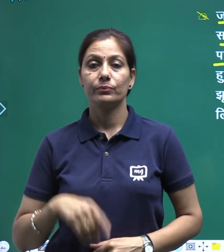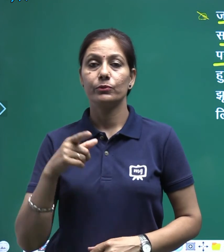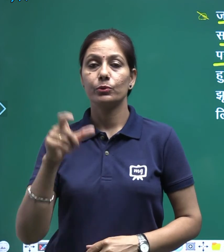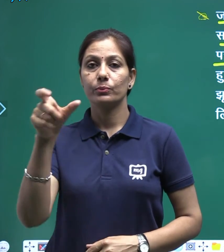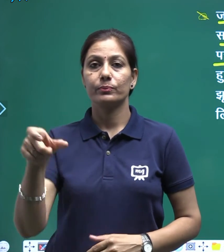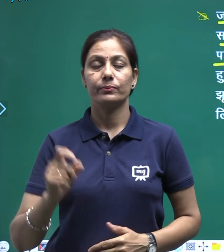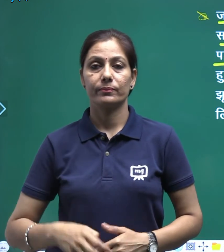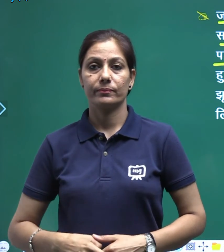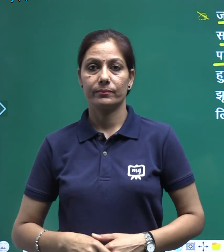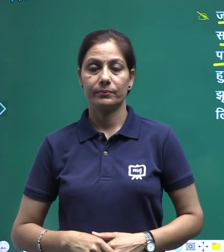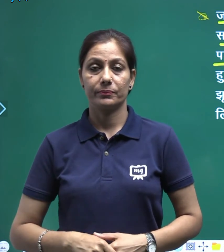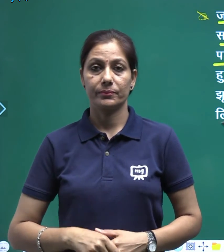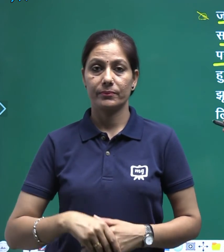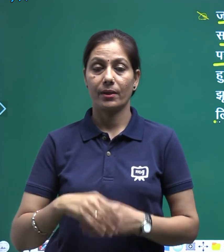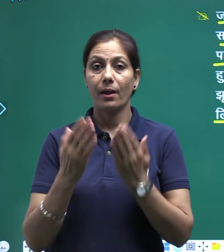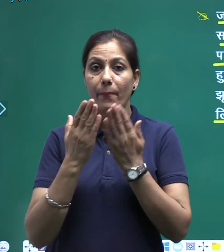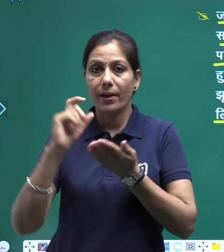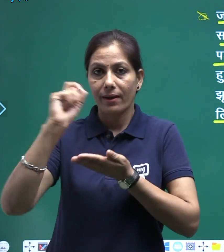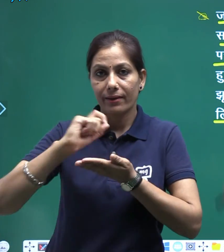तुम पढ़ लिख कर भी